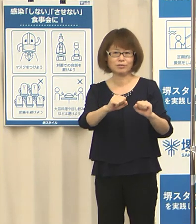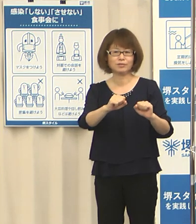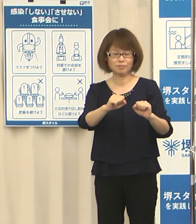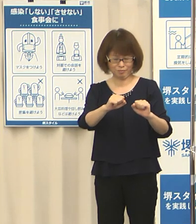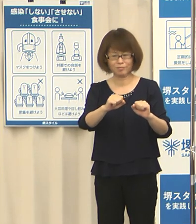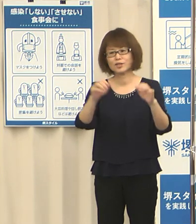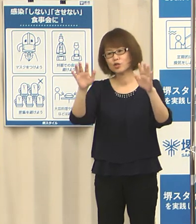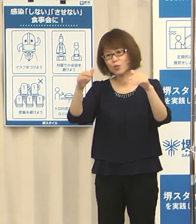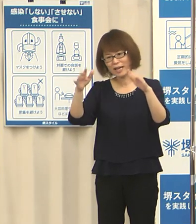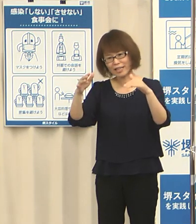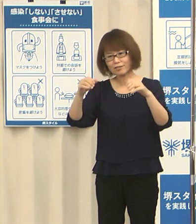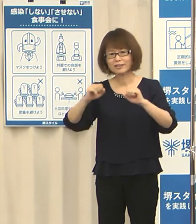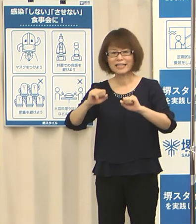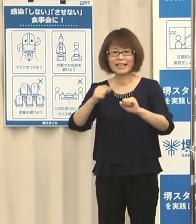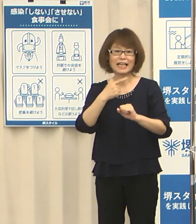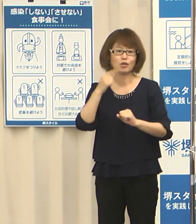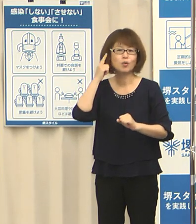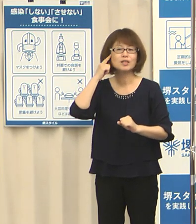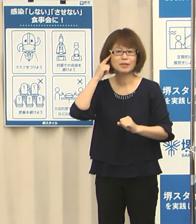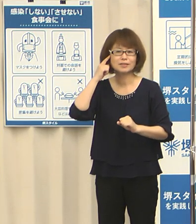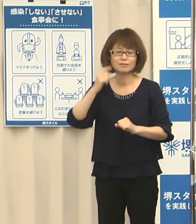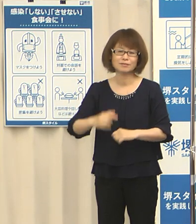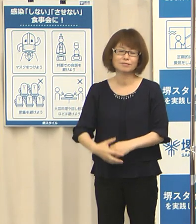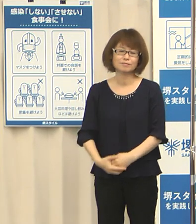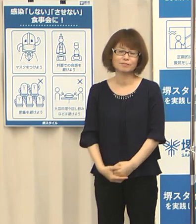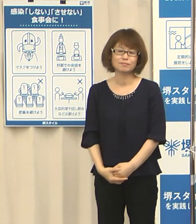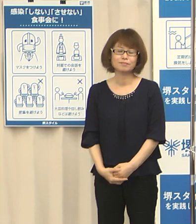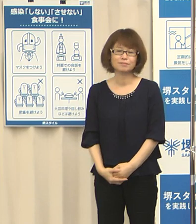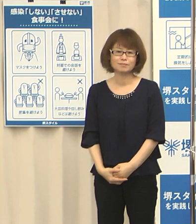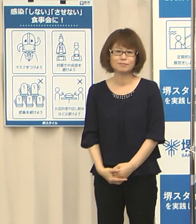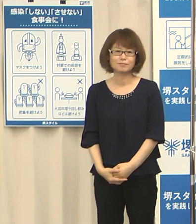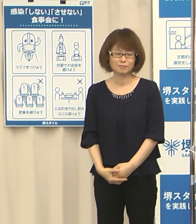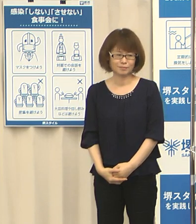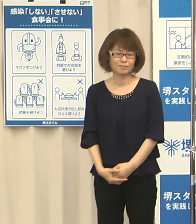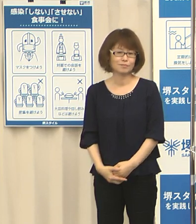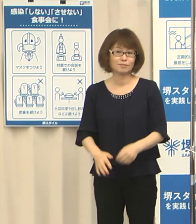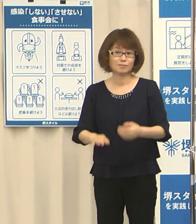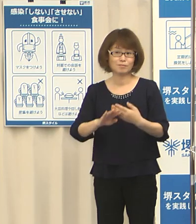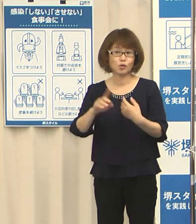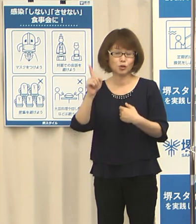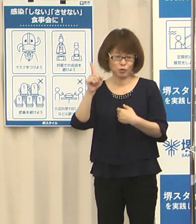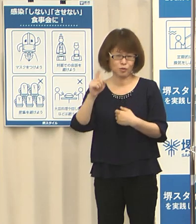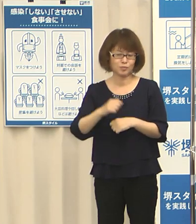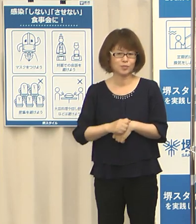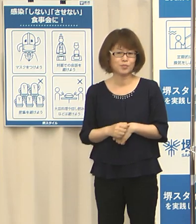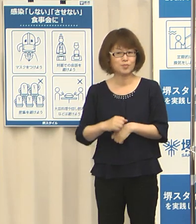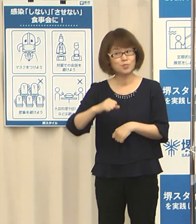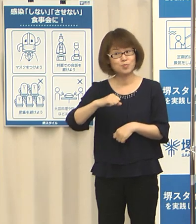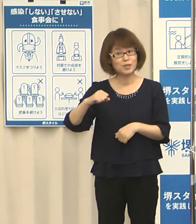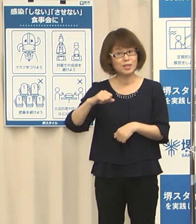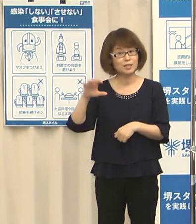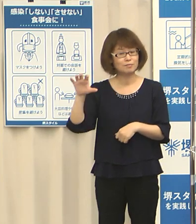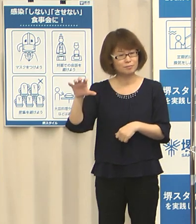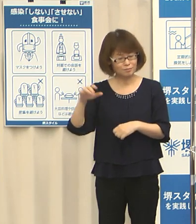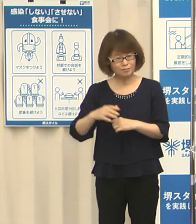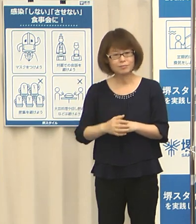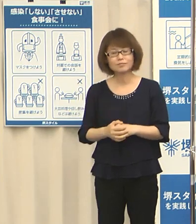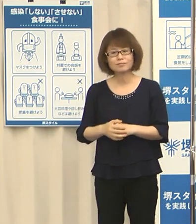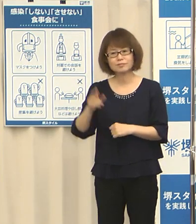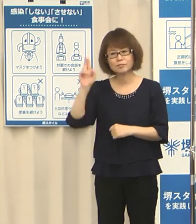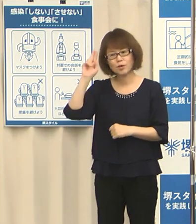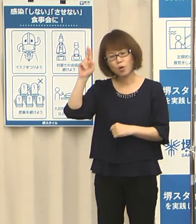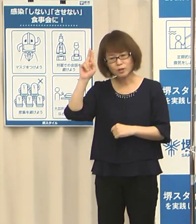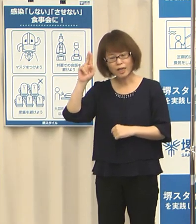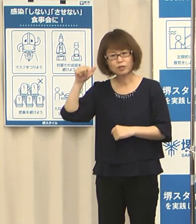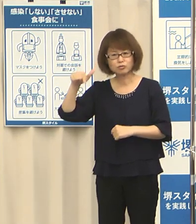呼びかけを行っていきたいと考えております。そしてもう一つ、右手はこれまでも大阪府で行っている